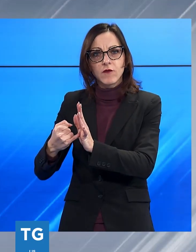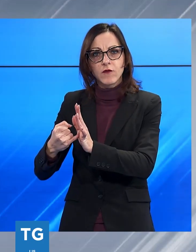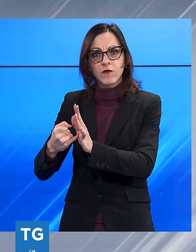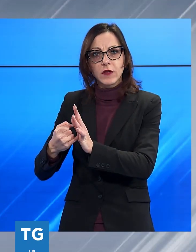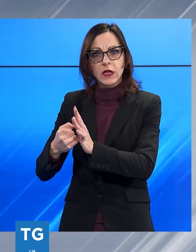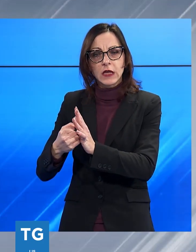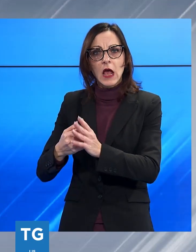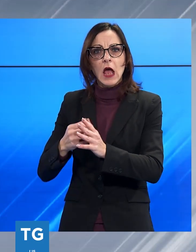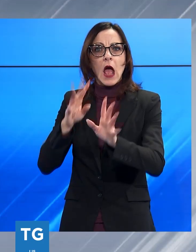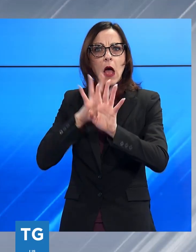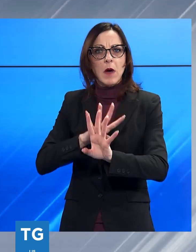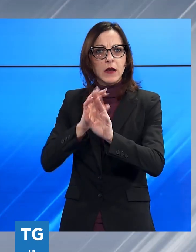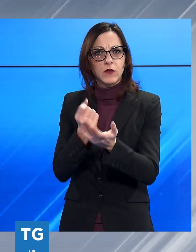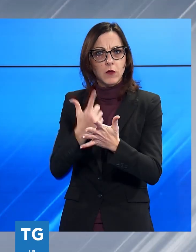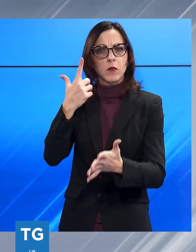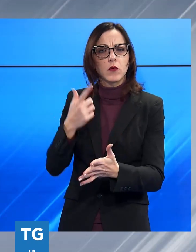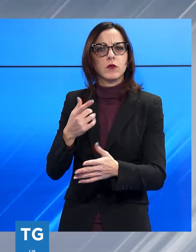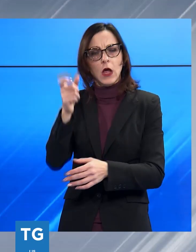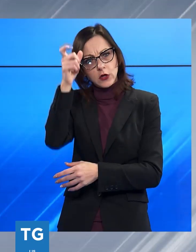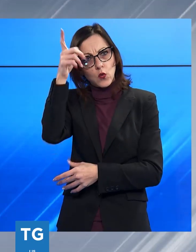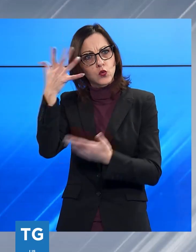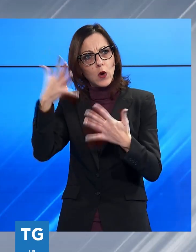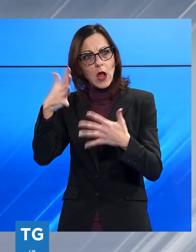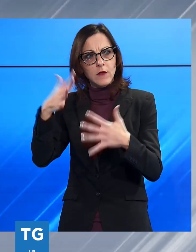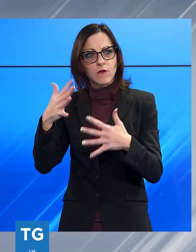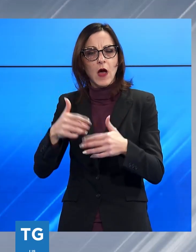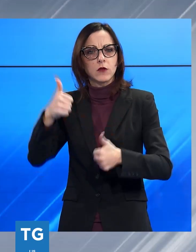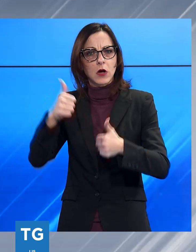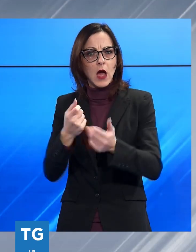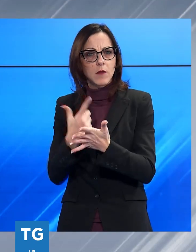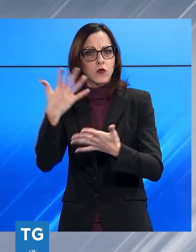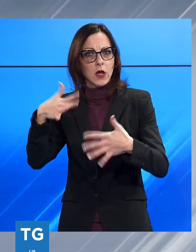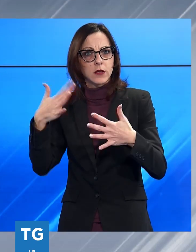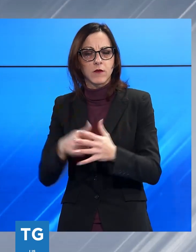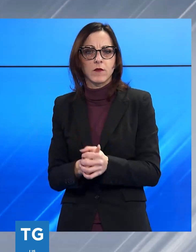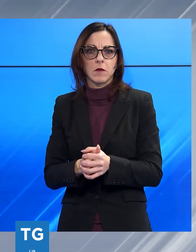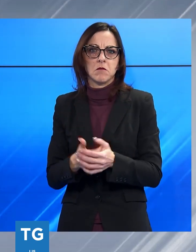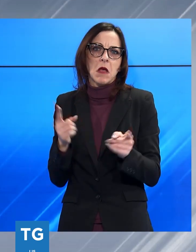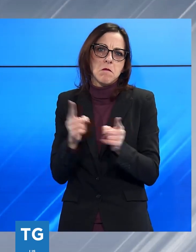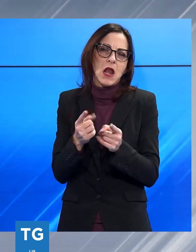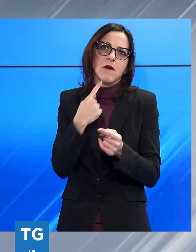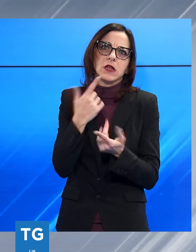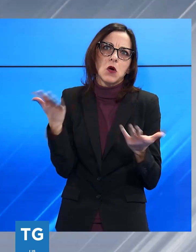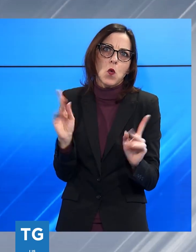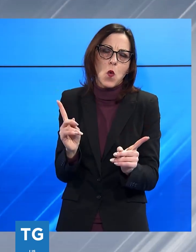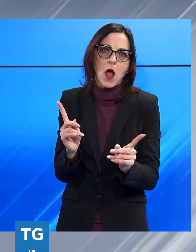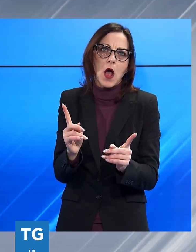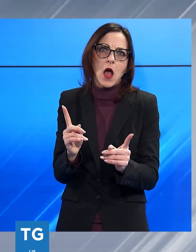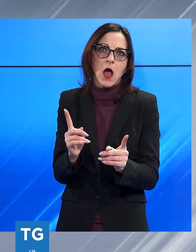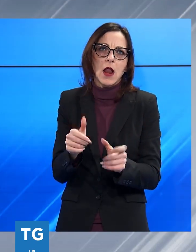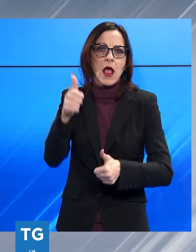e manifestazioni anche culturali e comunque di interesse citos per brevità il campionato